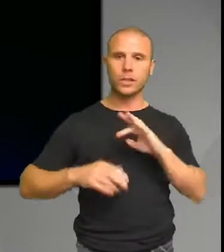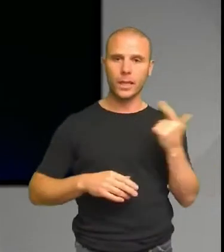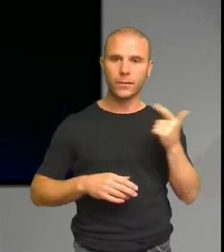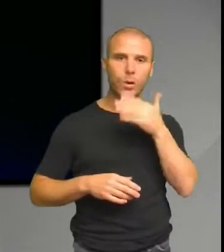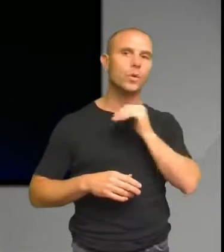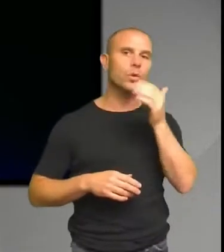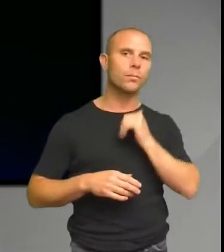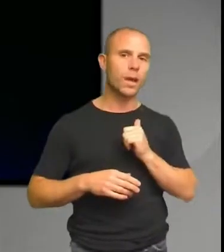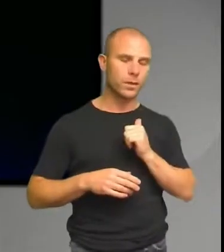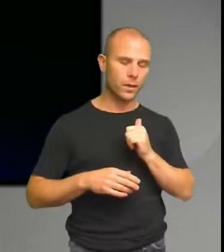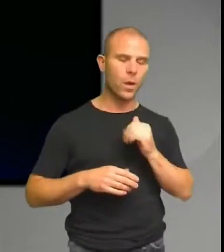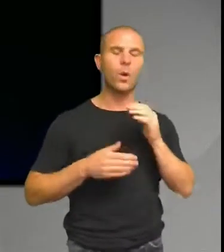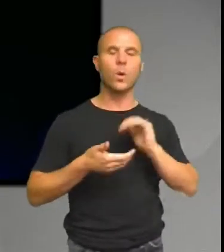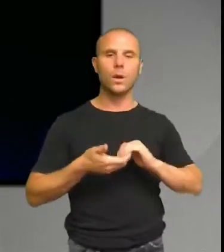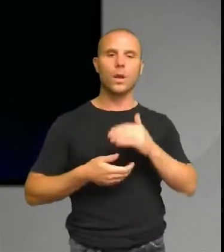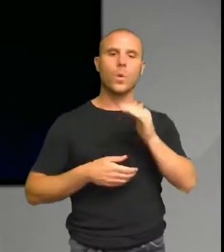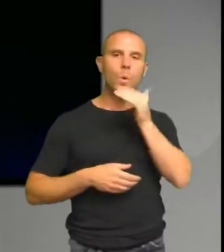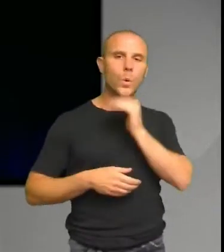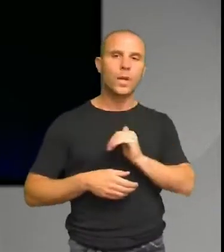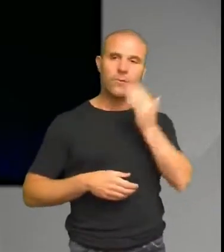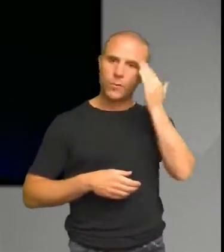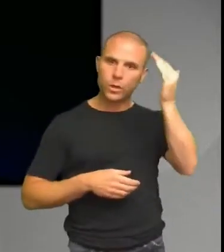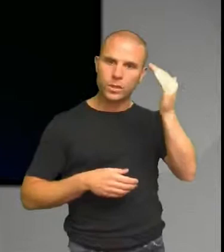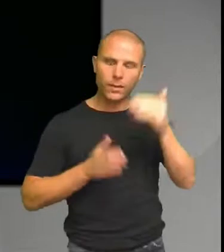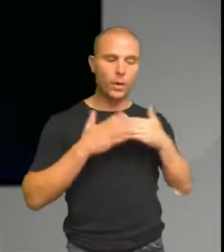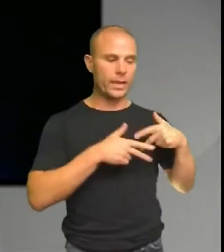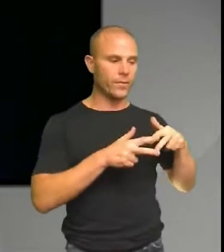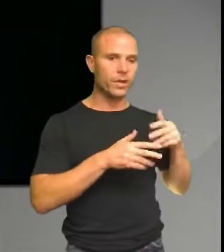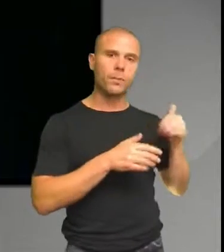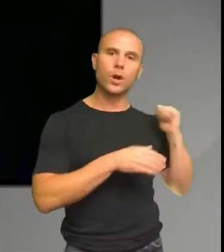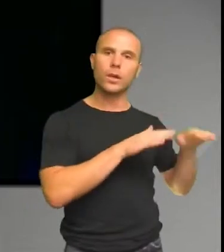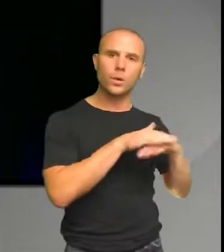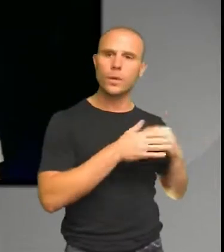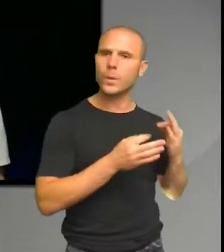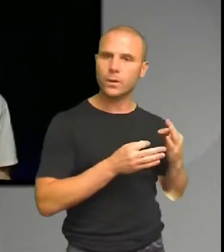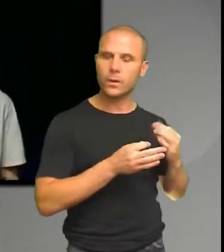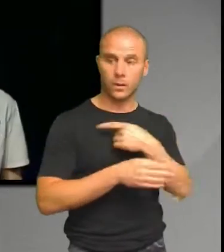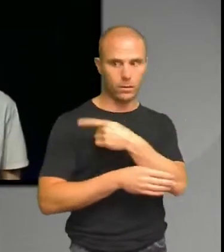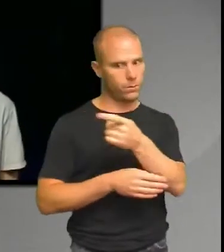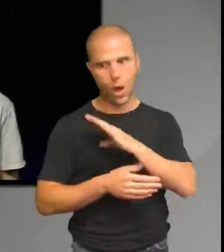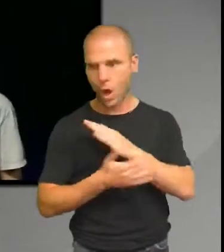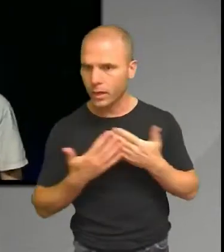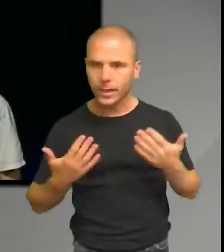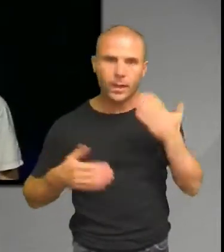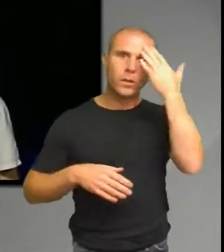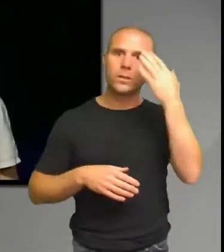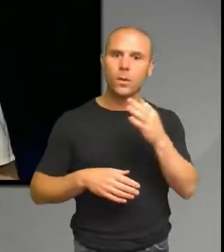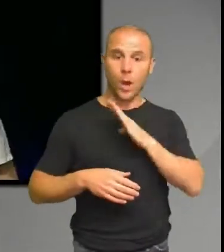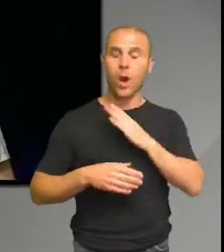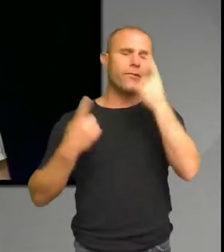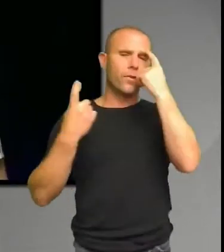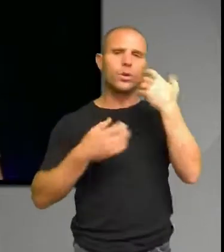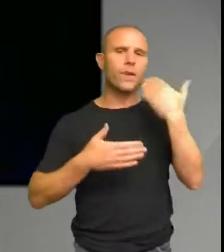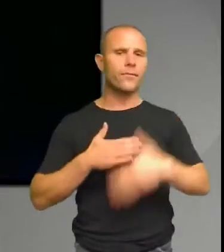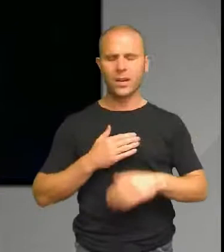med invandrarbakgrund. Svaren avslöjar en skrämmande okunskap och fördomar.